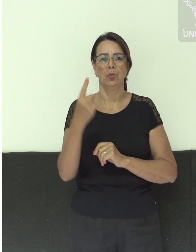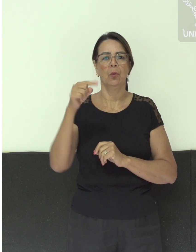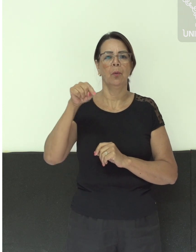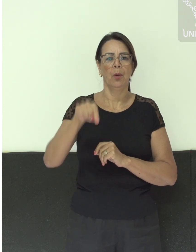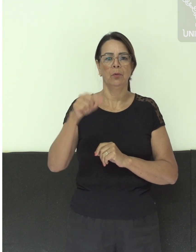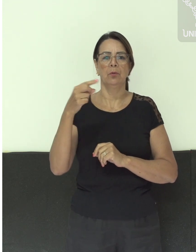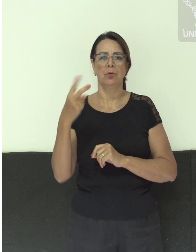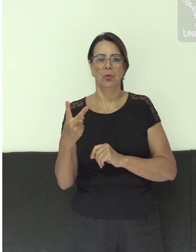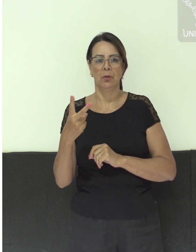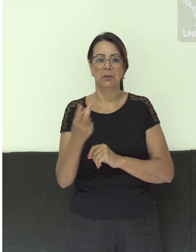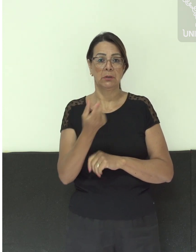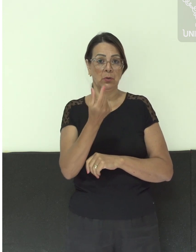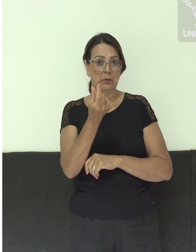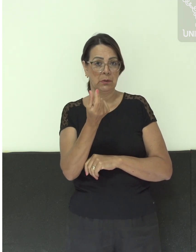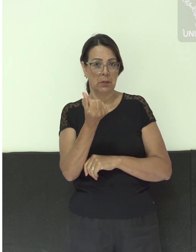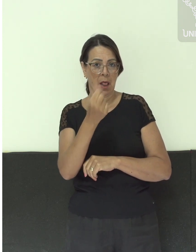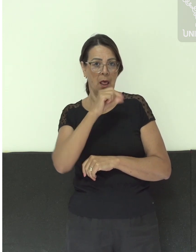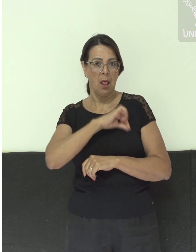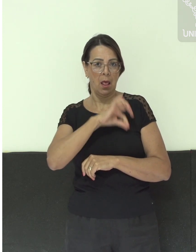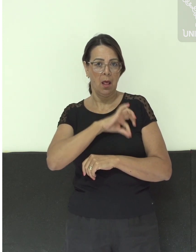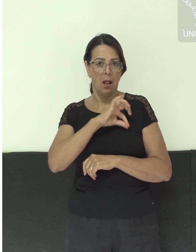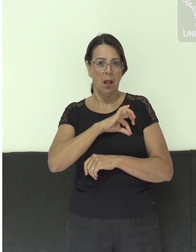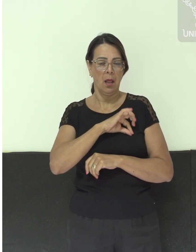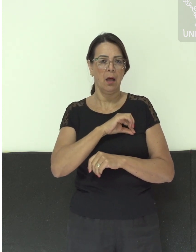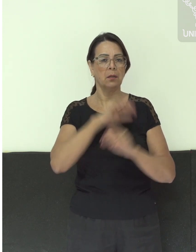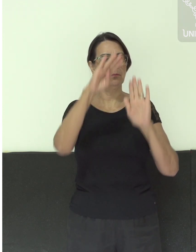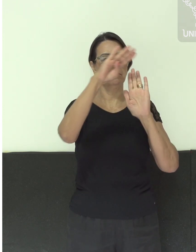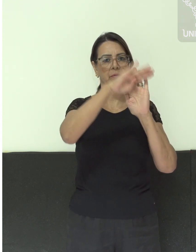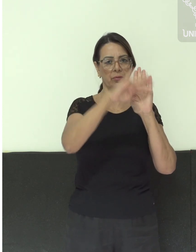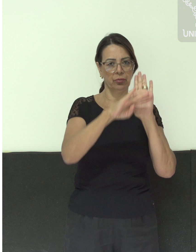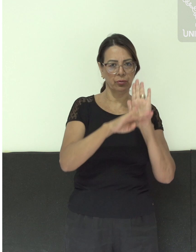6.6.1.2. Os rendimentos percebidos no âmbito dos seguintes programas.